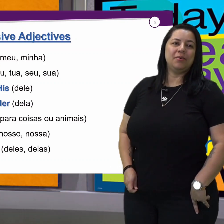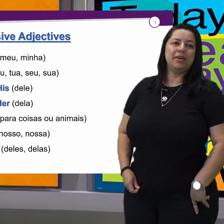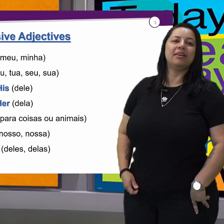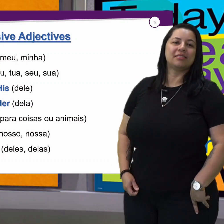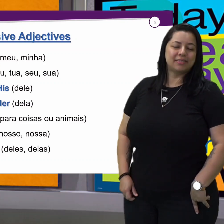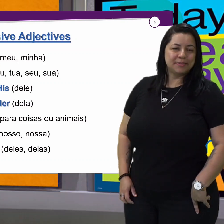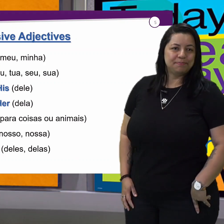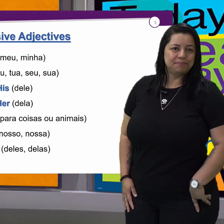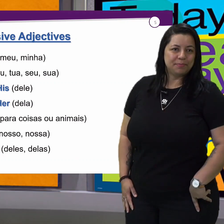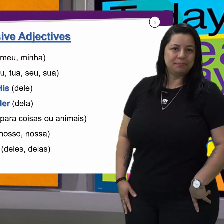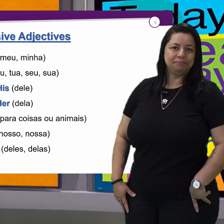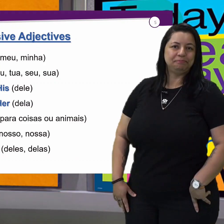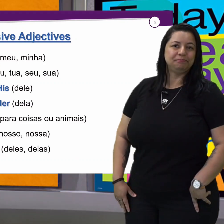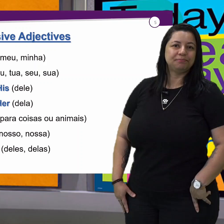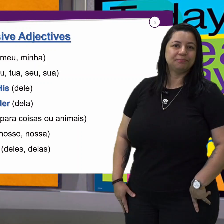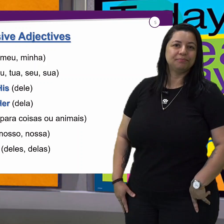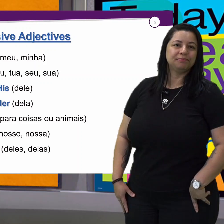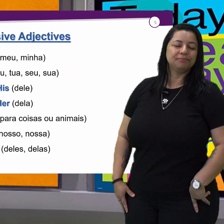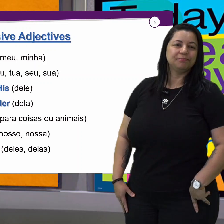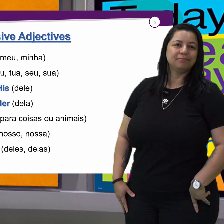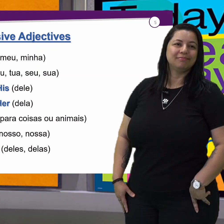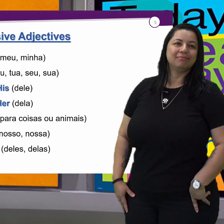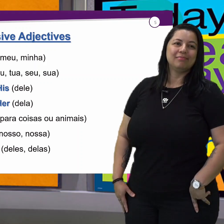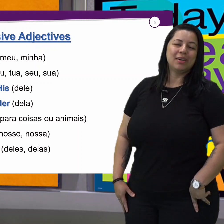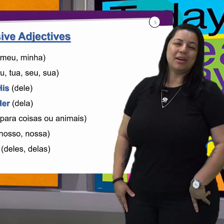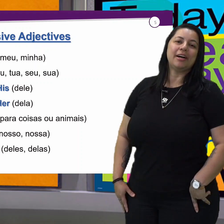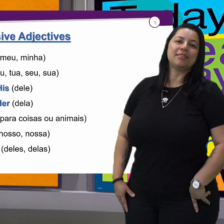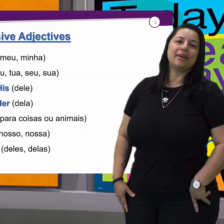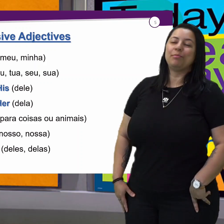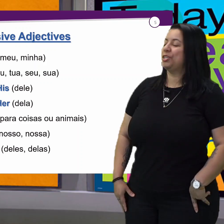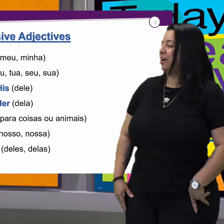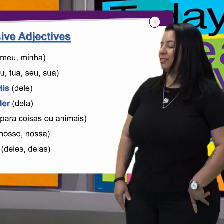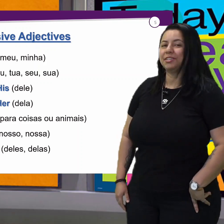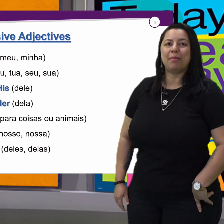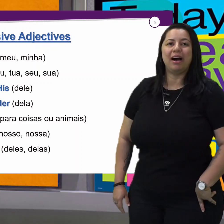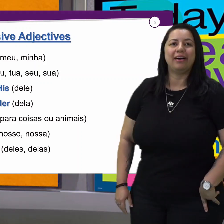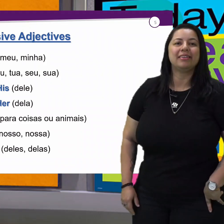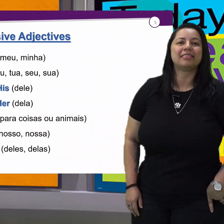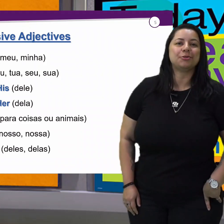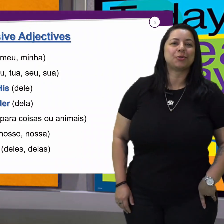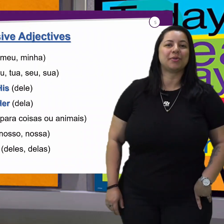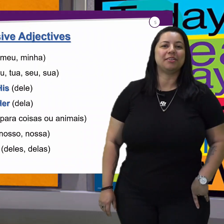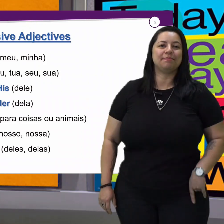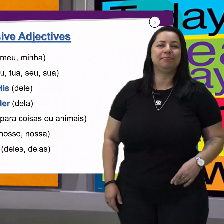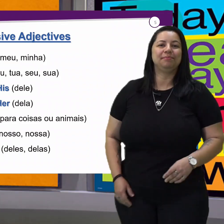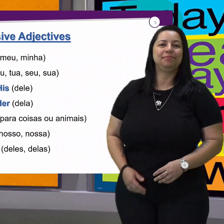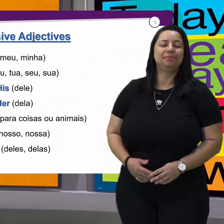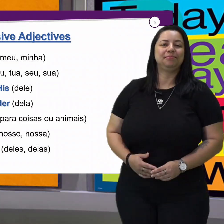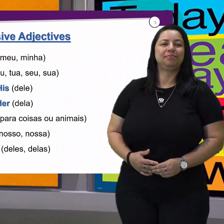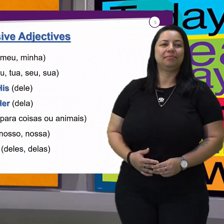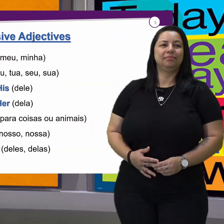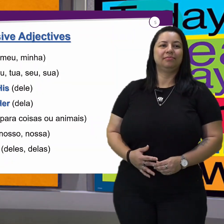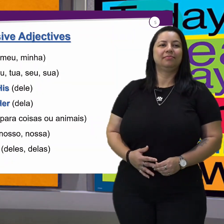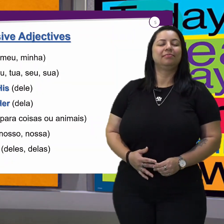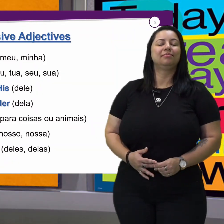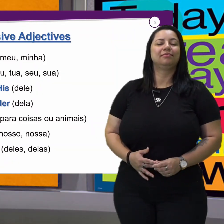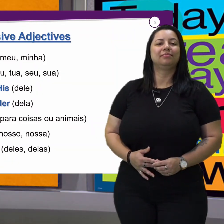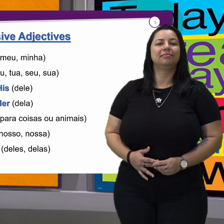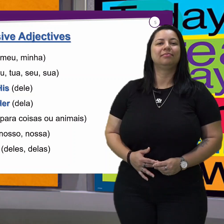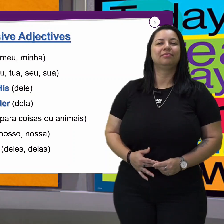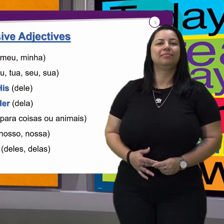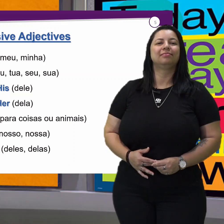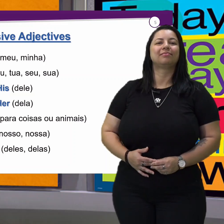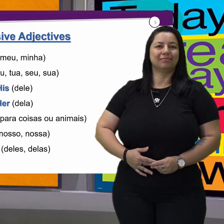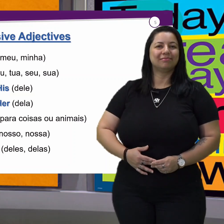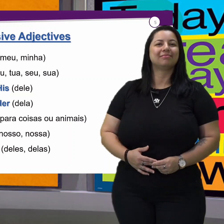e o its, que é aquele né, usado para objeto, coisas, animais. Você lembra lá aquela nuance. A terceira